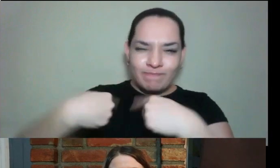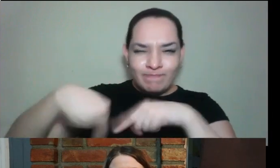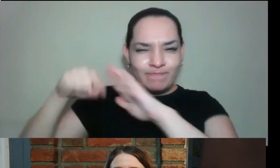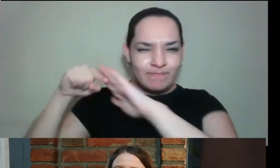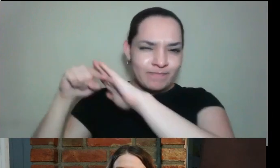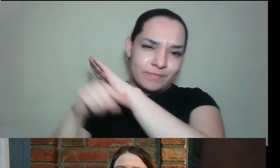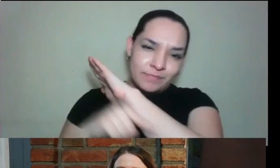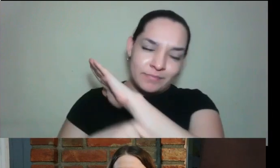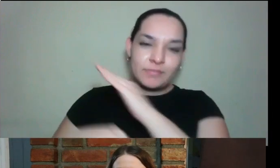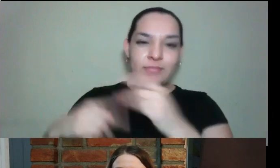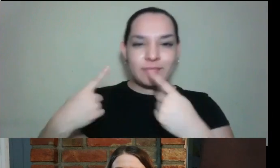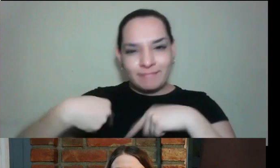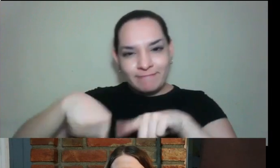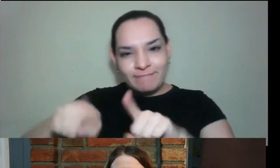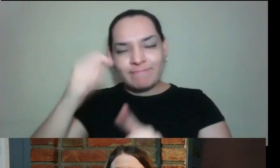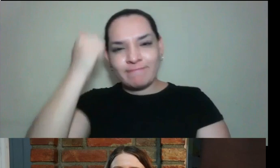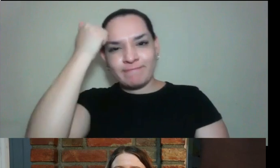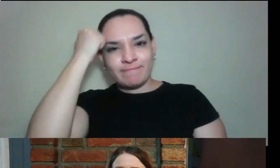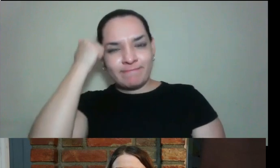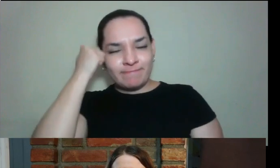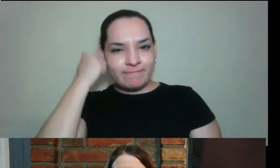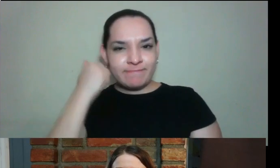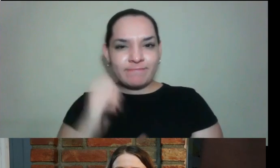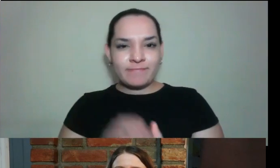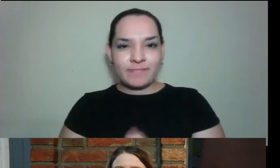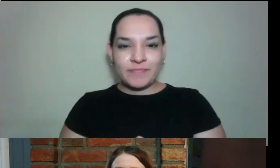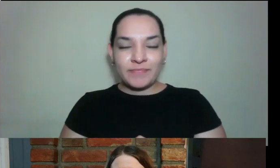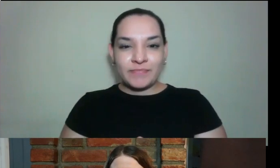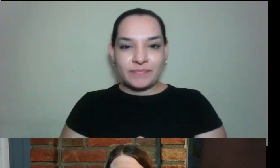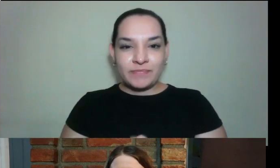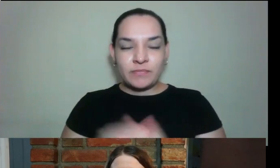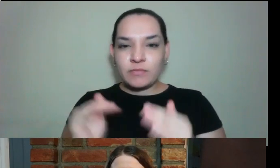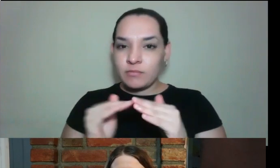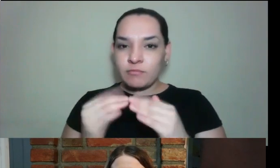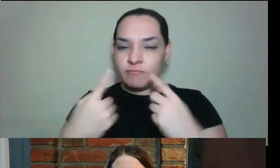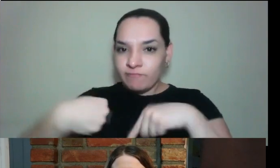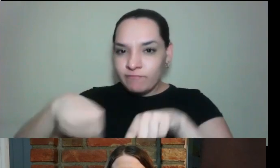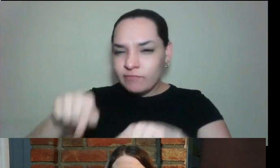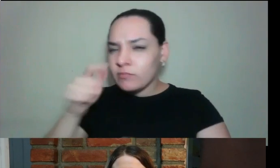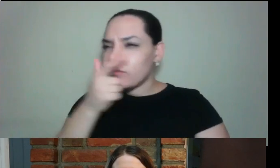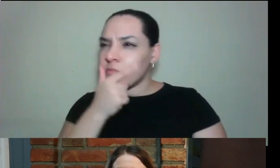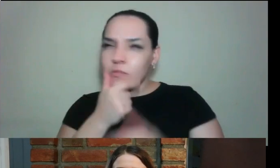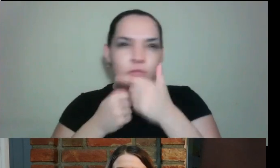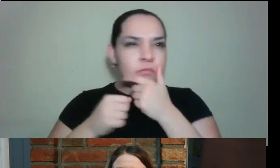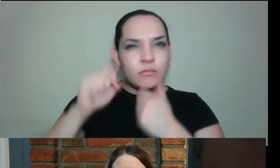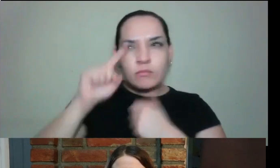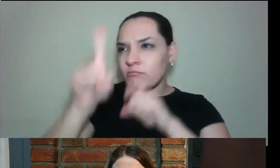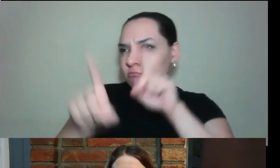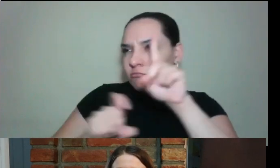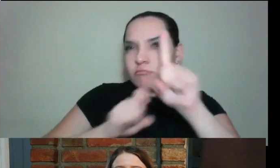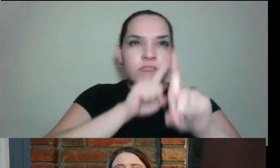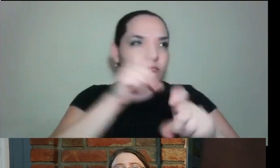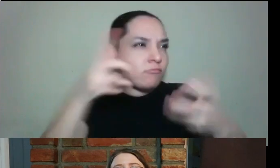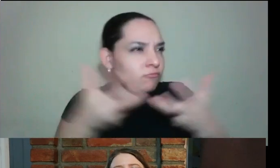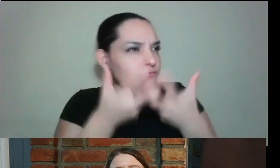continuar estudiando, a continuar formándome, a continuar preparándome, a continuar cuestionando